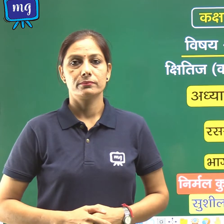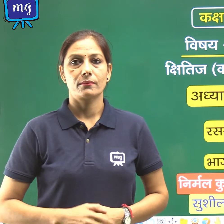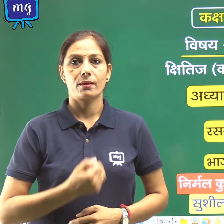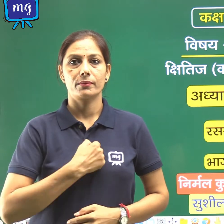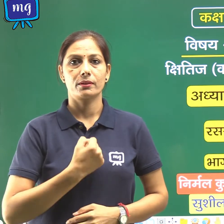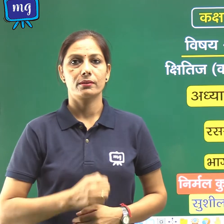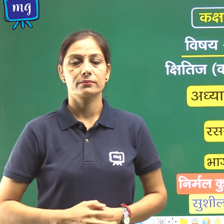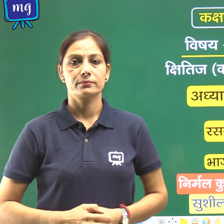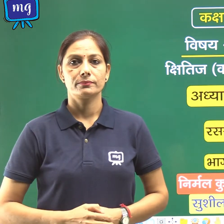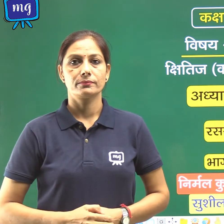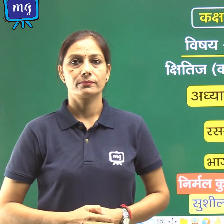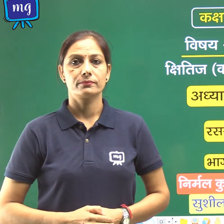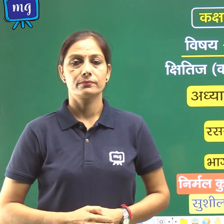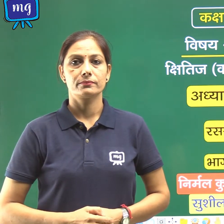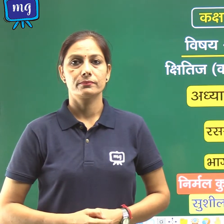हमने